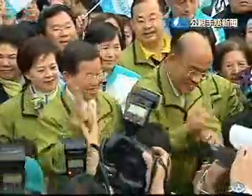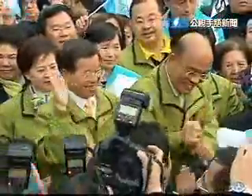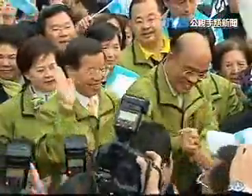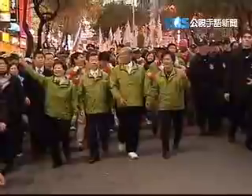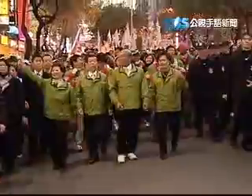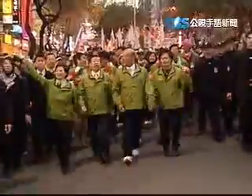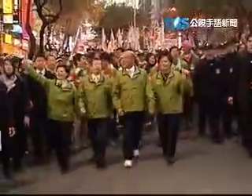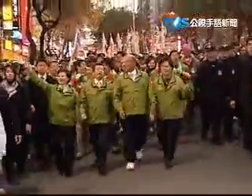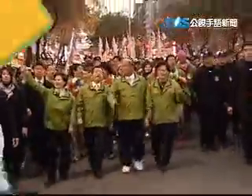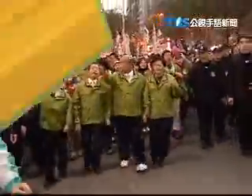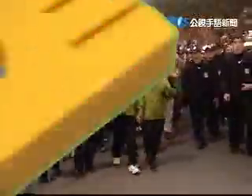道